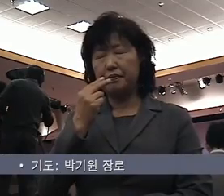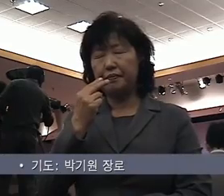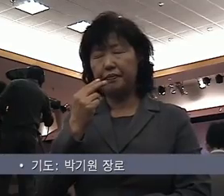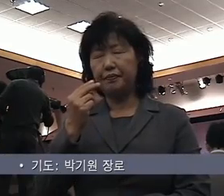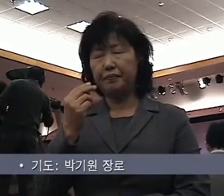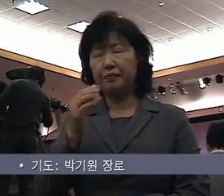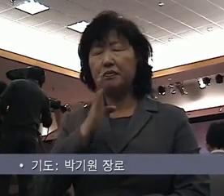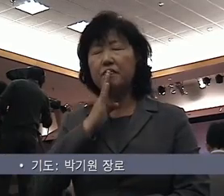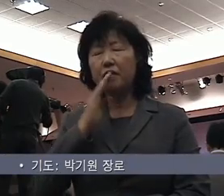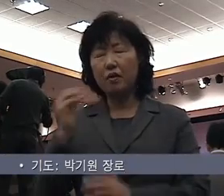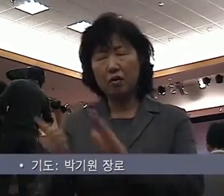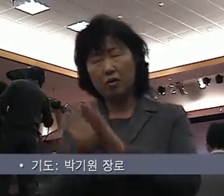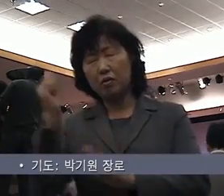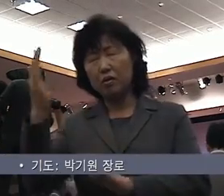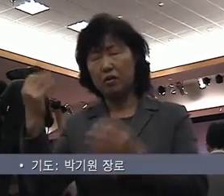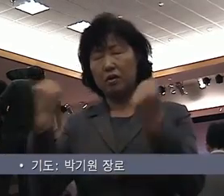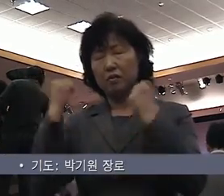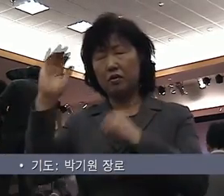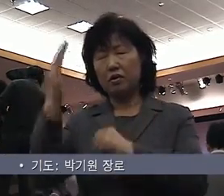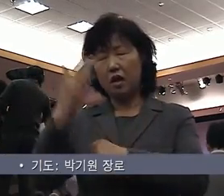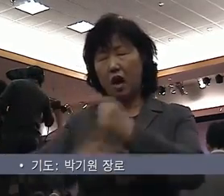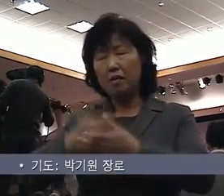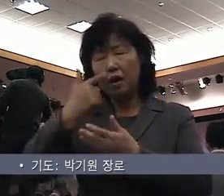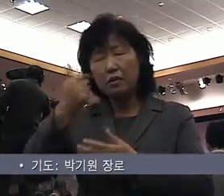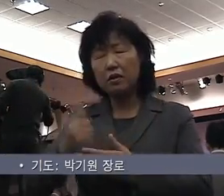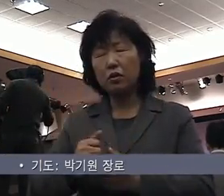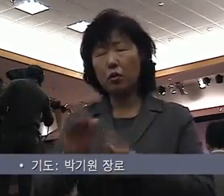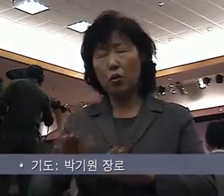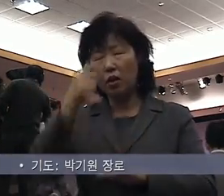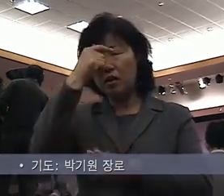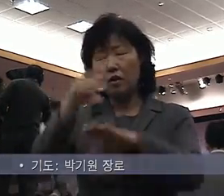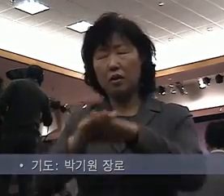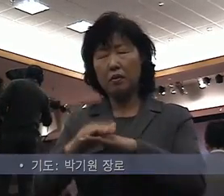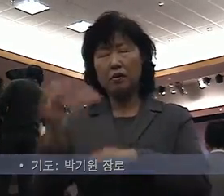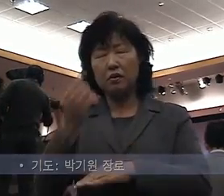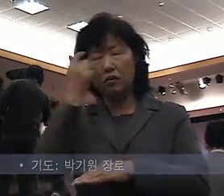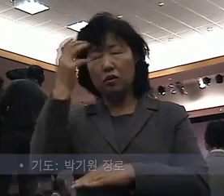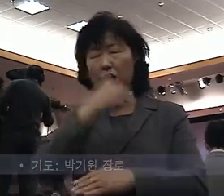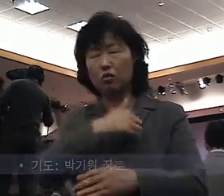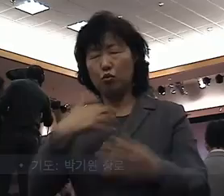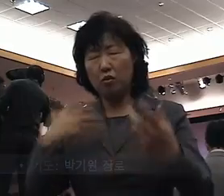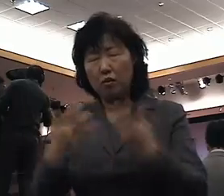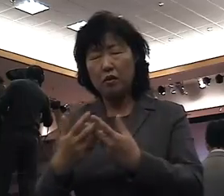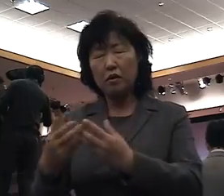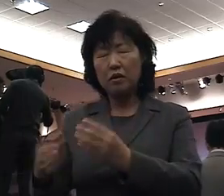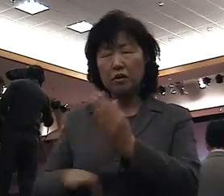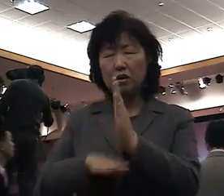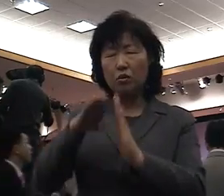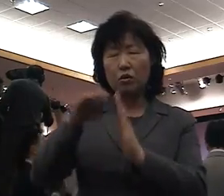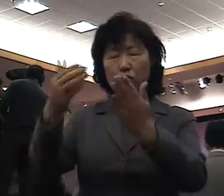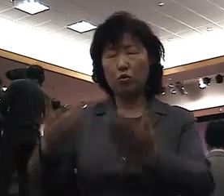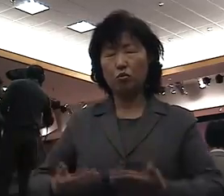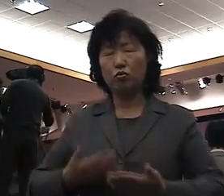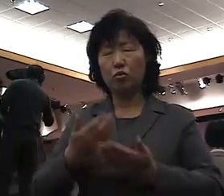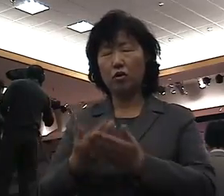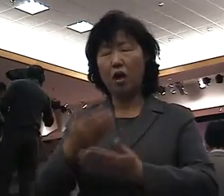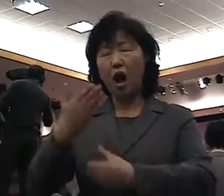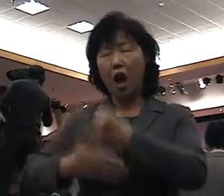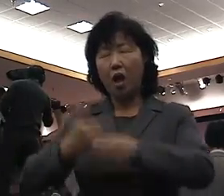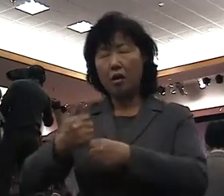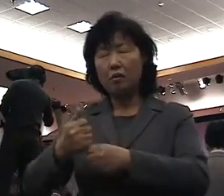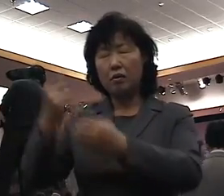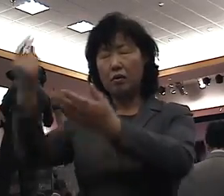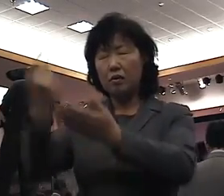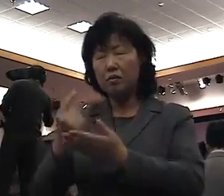참 소망과 힘이 되신 하나님 아버지, 오늘 예배를 성령의 충만함으로 채워 주옵소서. 하나님의